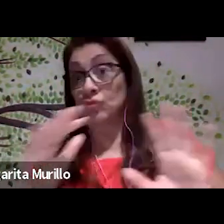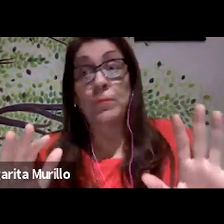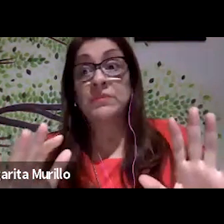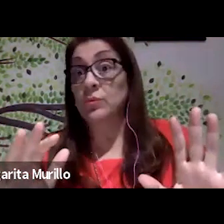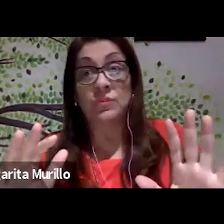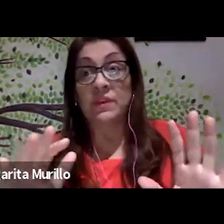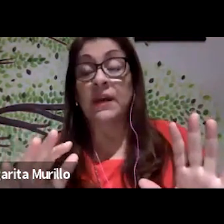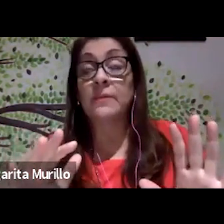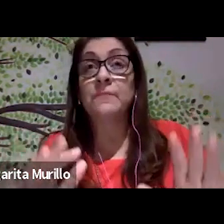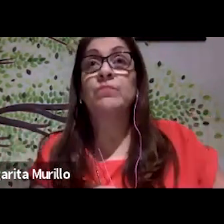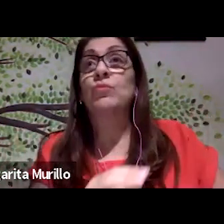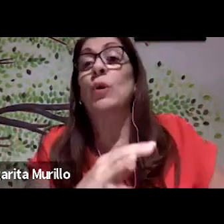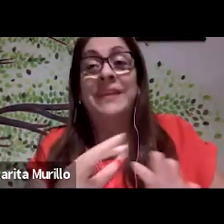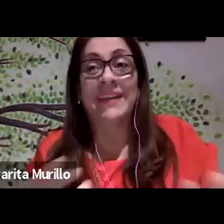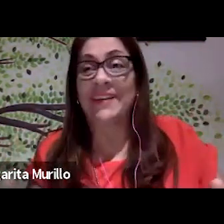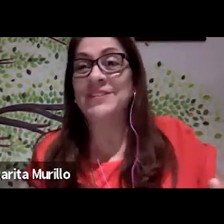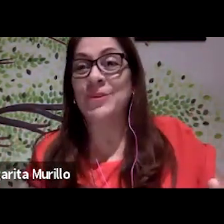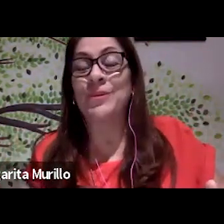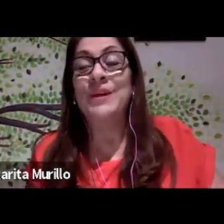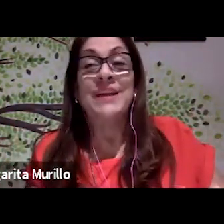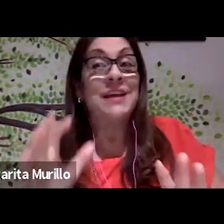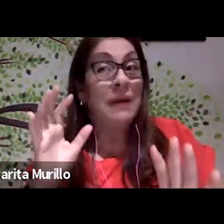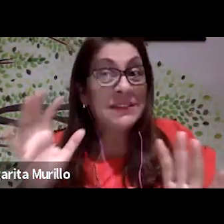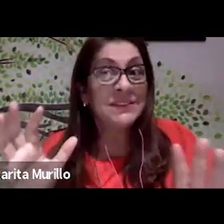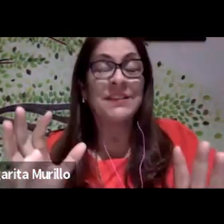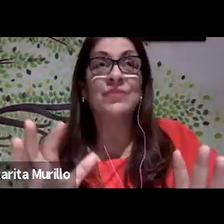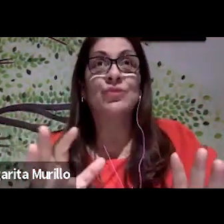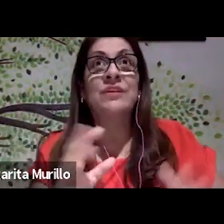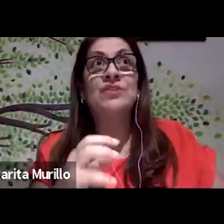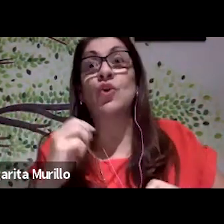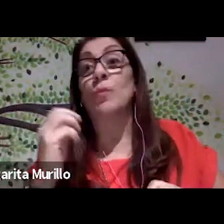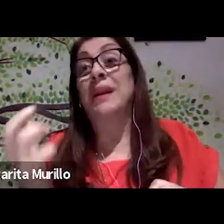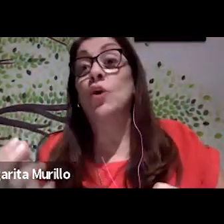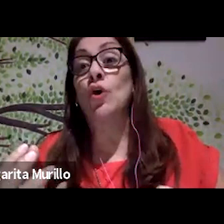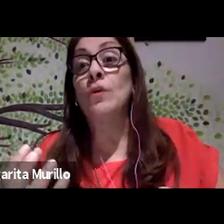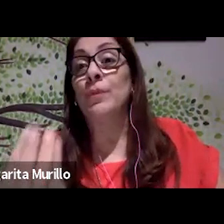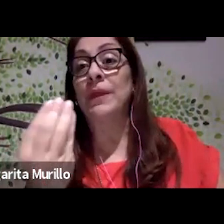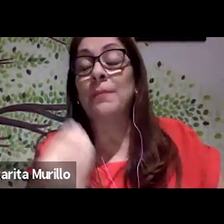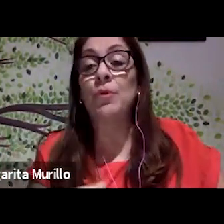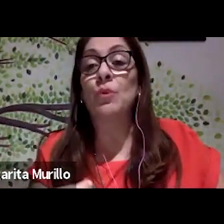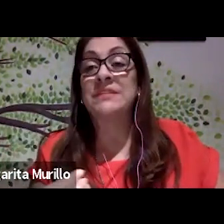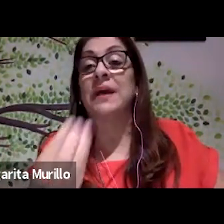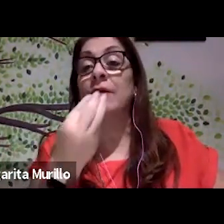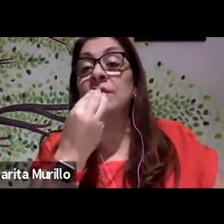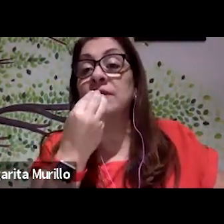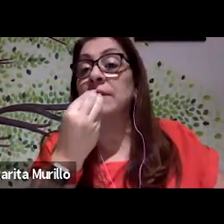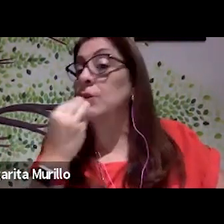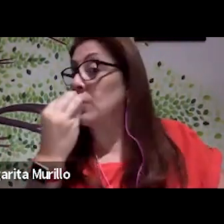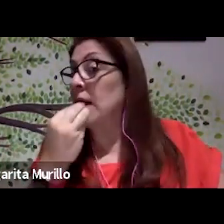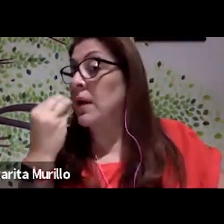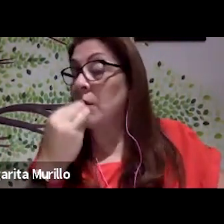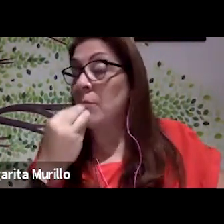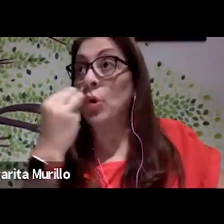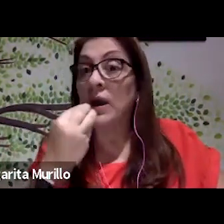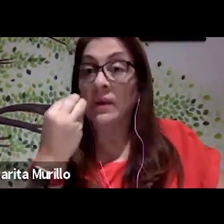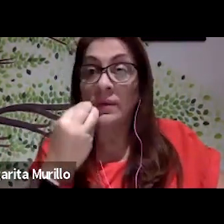nosotros vamos a justificar cualquier adicción Y más si tienes una adicción Como el alcohol por ejemplo o el cigarro que tiene que